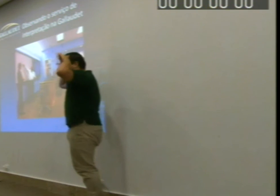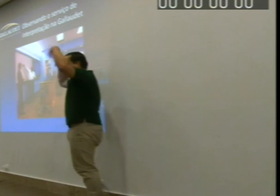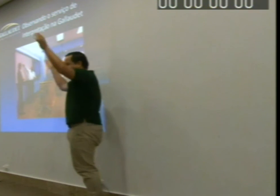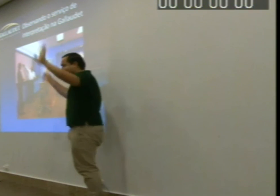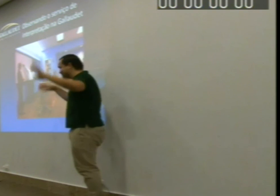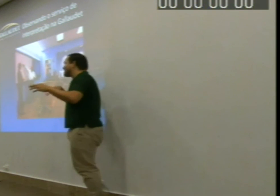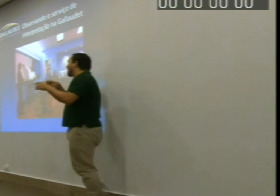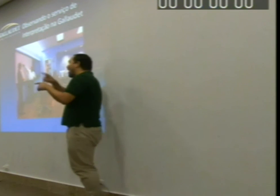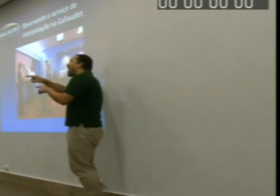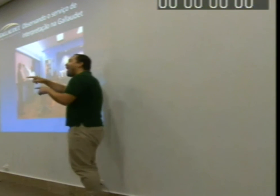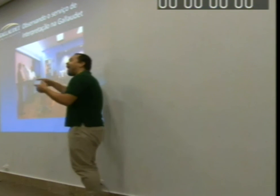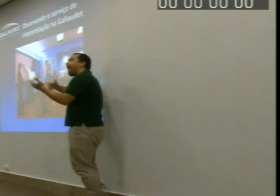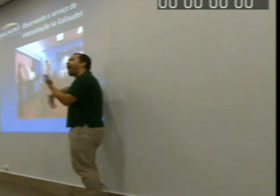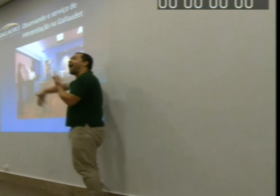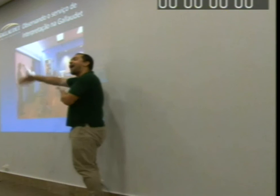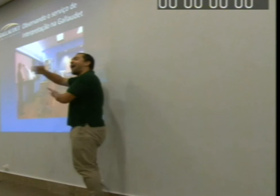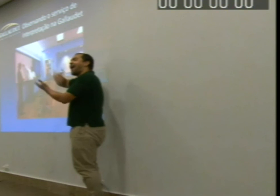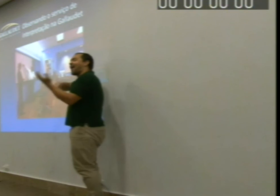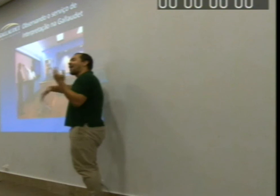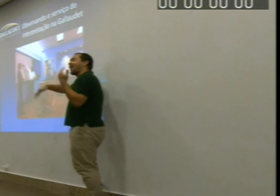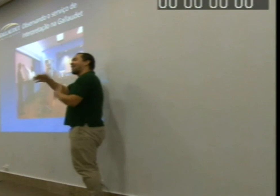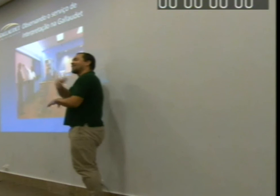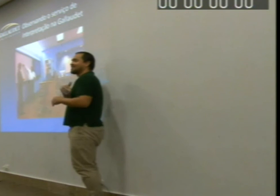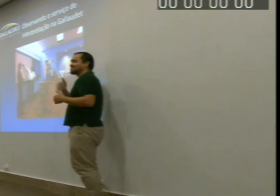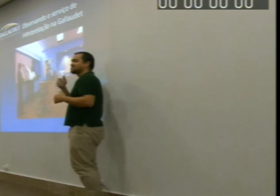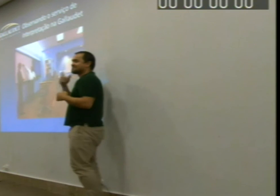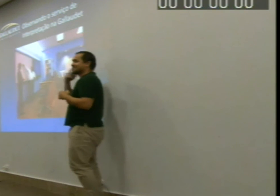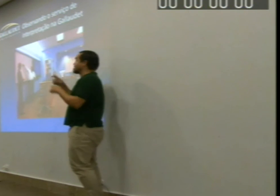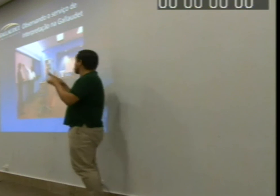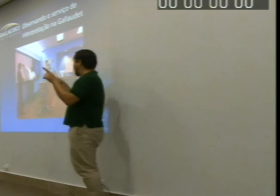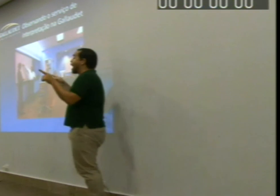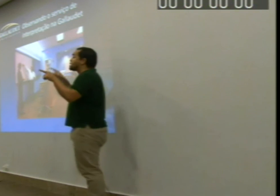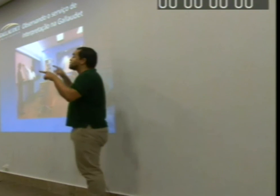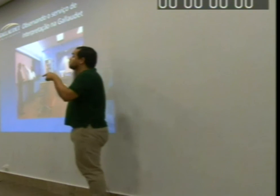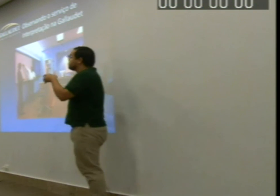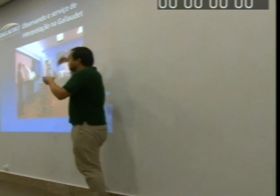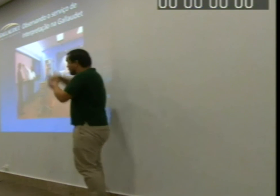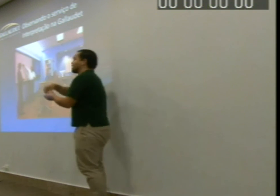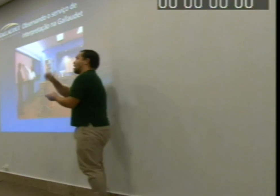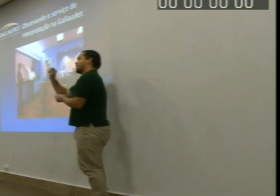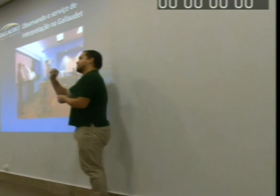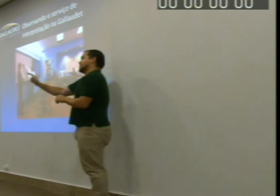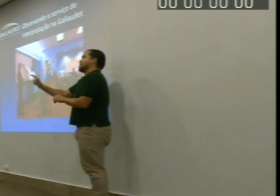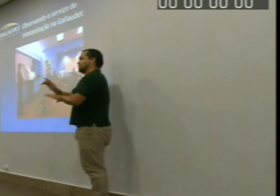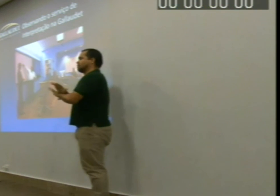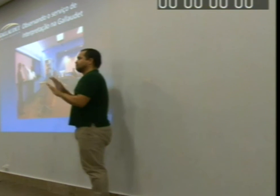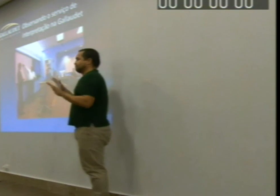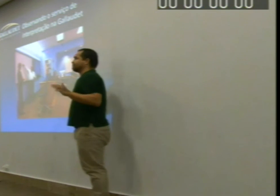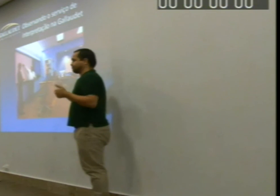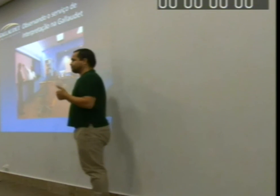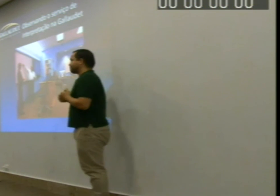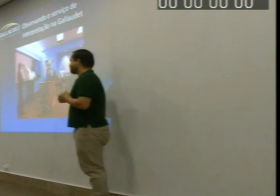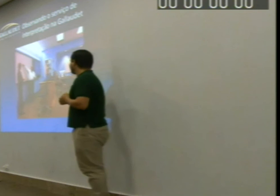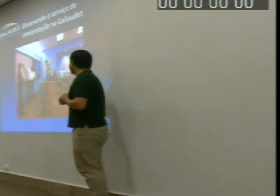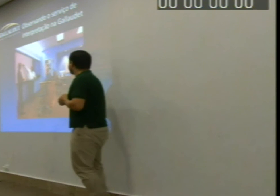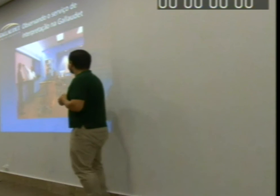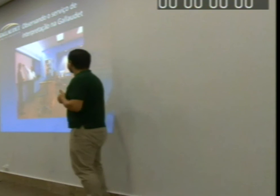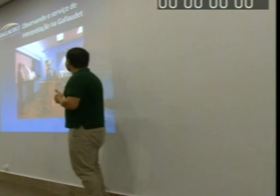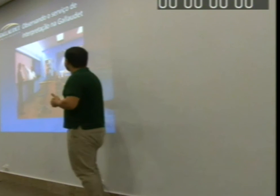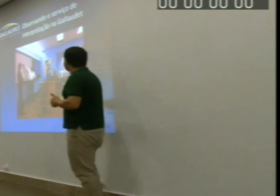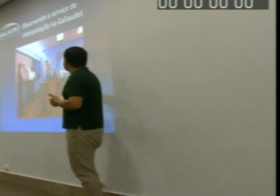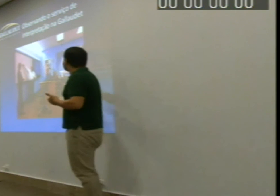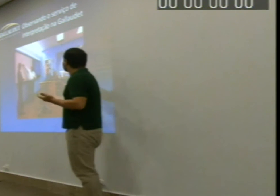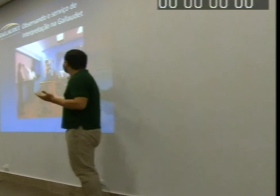forma então cada um tinha se e a gente faz essa troca de experiência para conhecer de sinais de outr mas dentro da gaol é